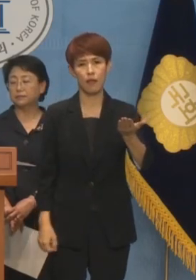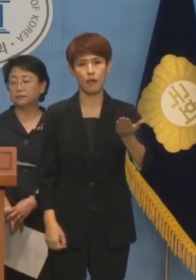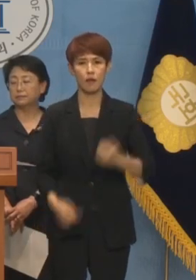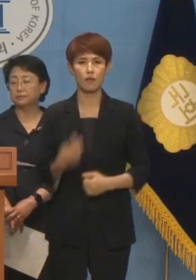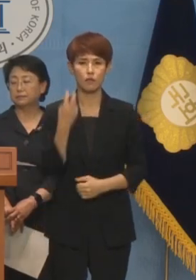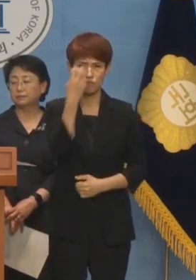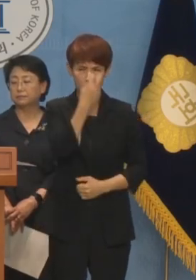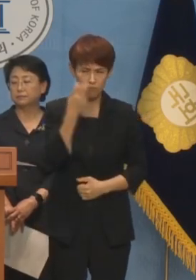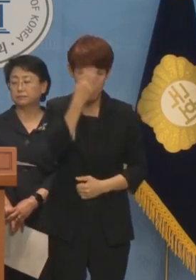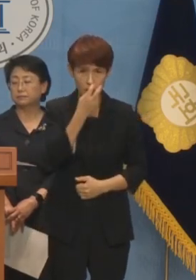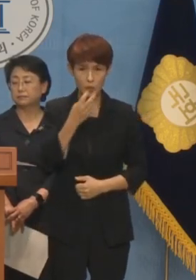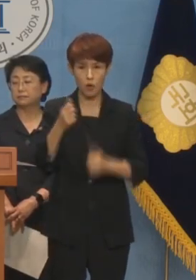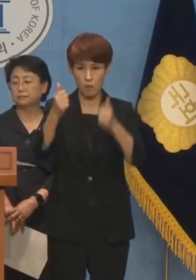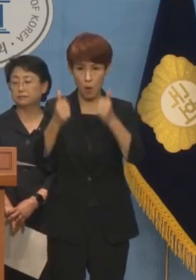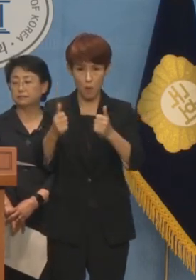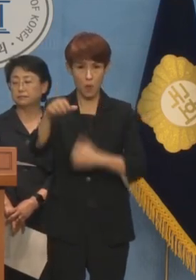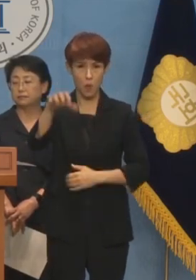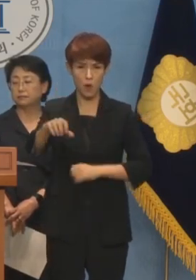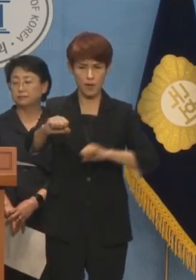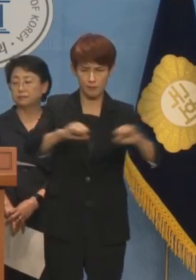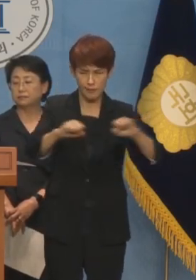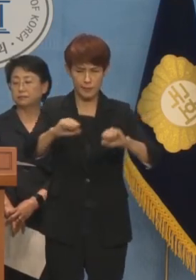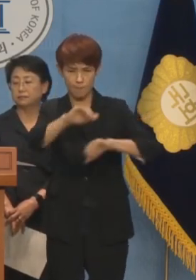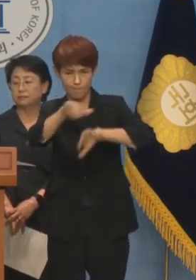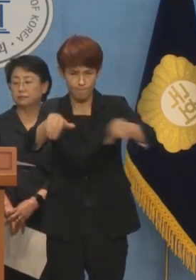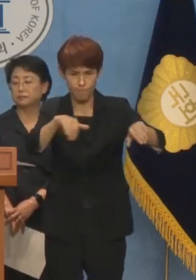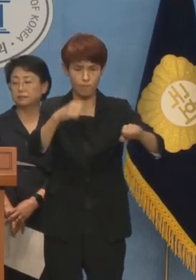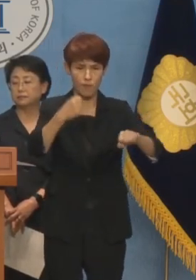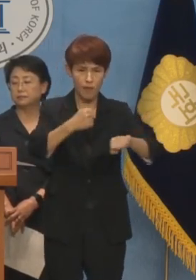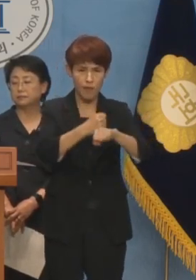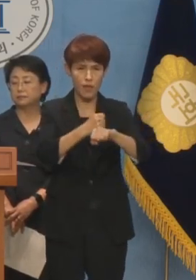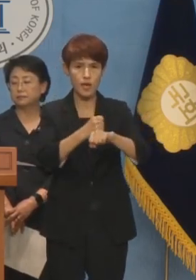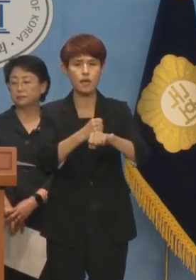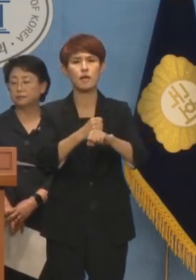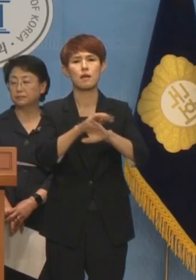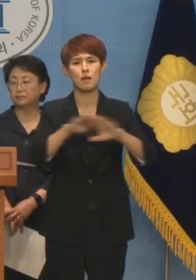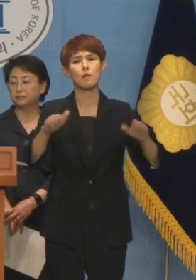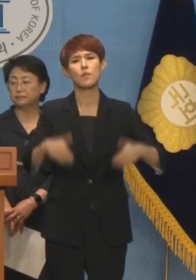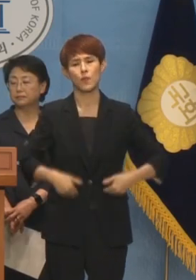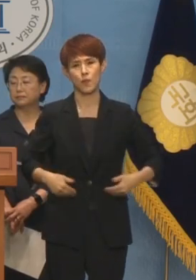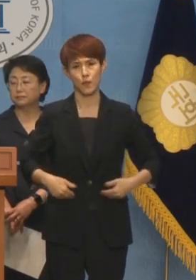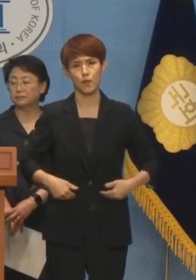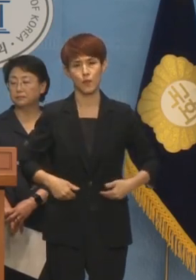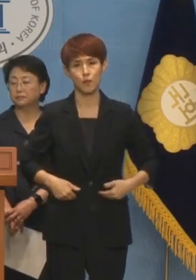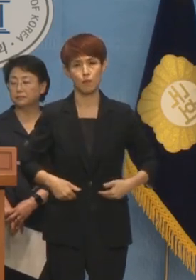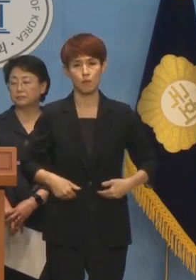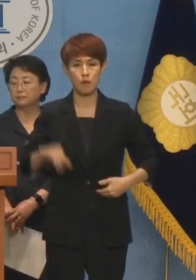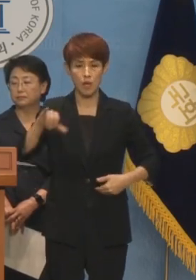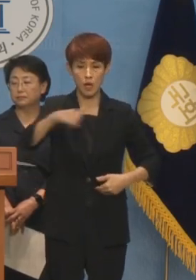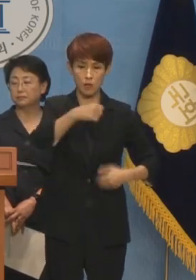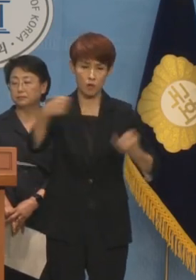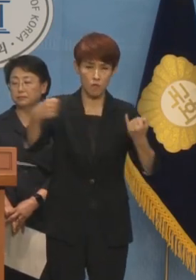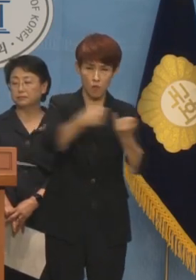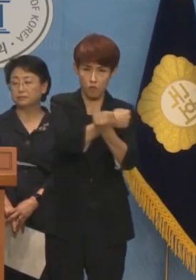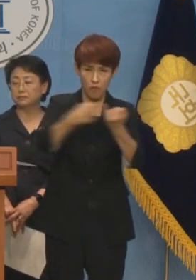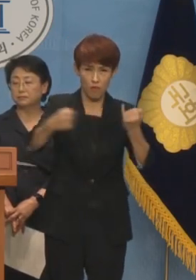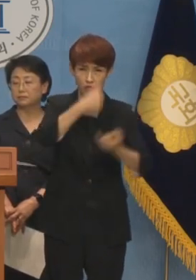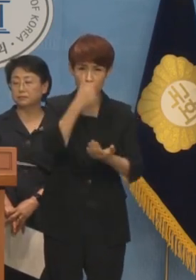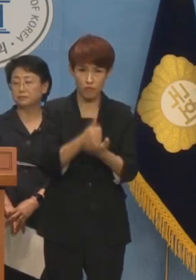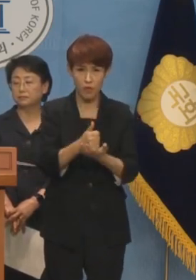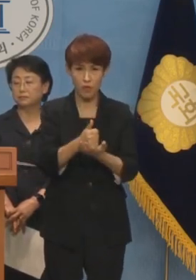수사, 사법기관의 발빠른 개입과 적극적인 대응이 필요합니다. 교제폭력 범죄에